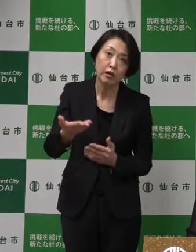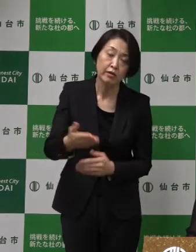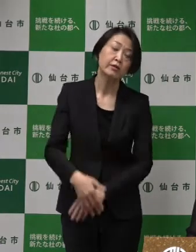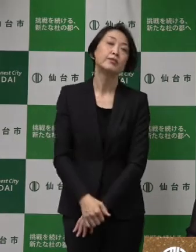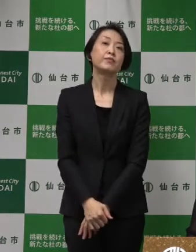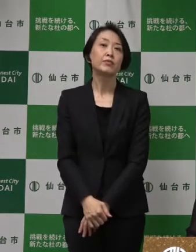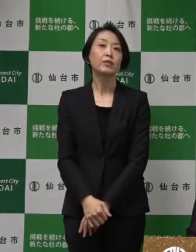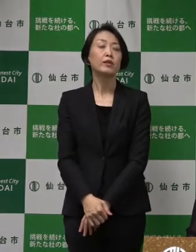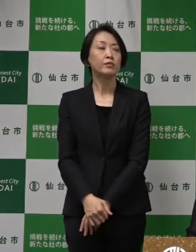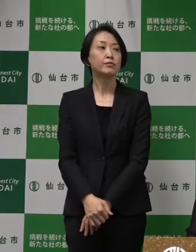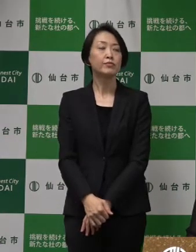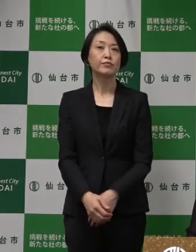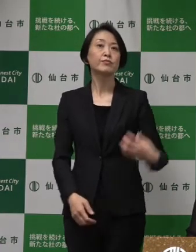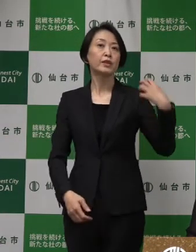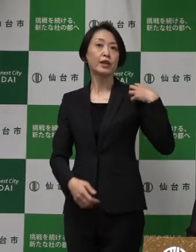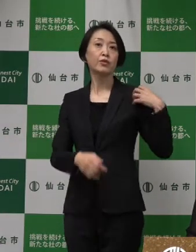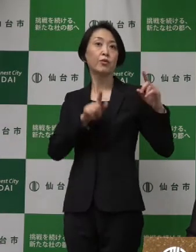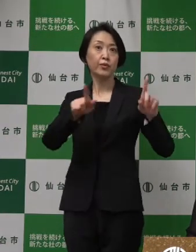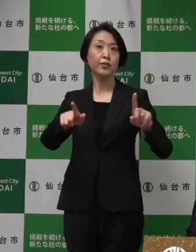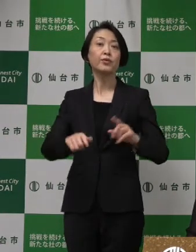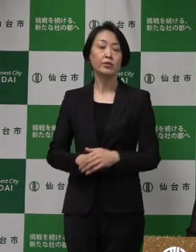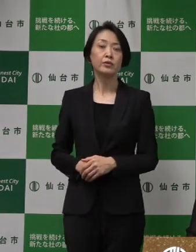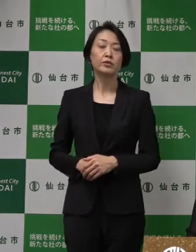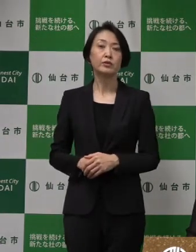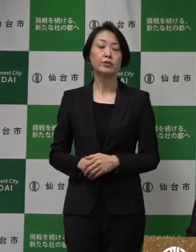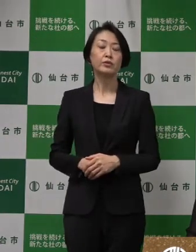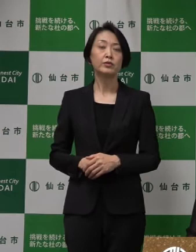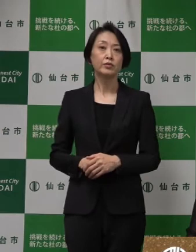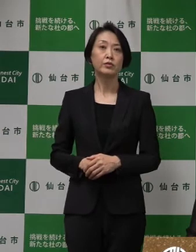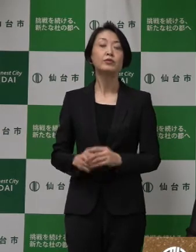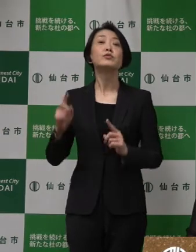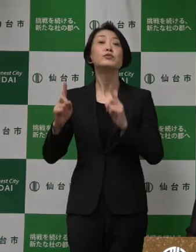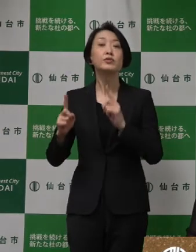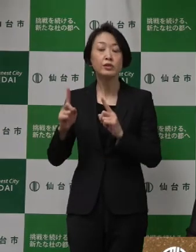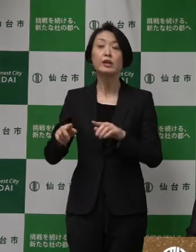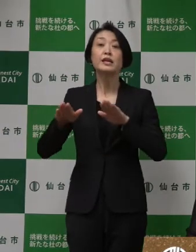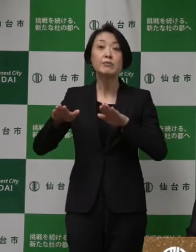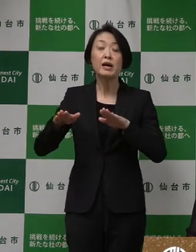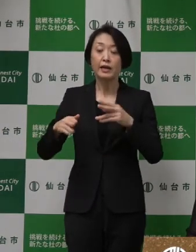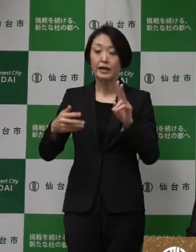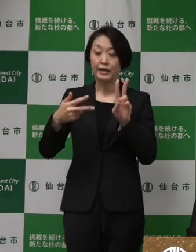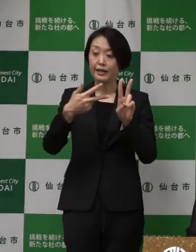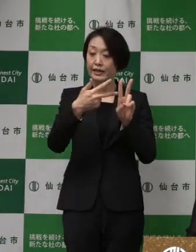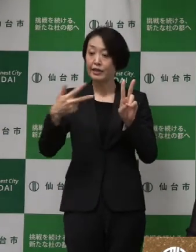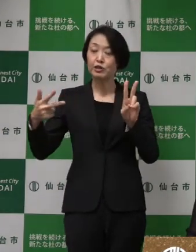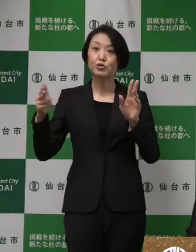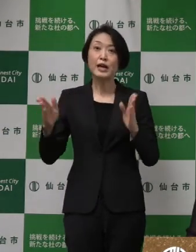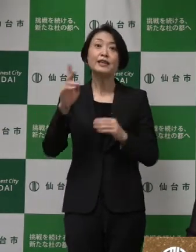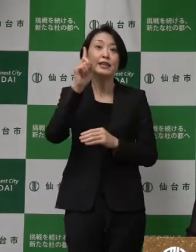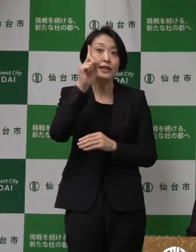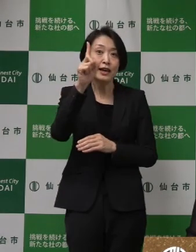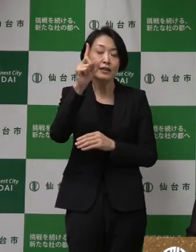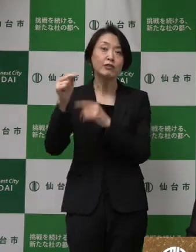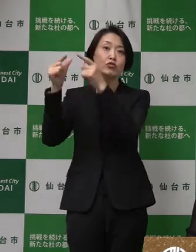ですね、同レベル。9月中のその配送で、まあ今2週間に一遍に定期的に国から配